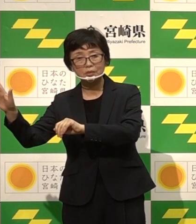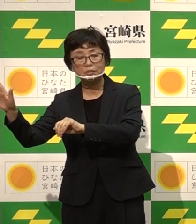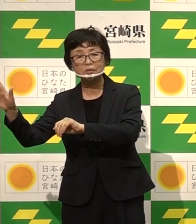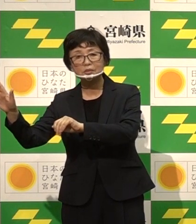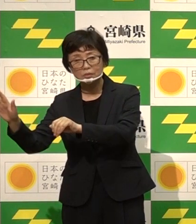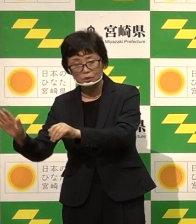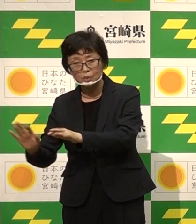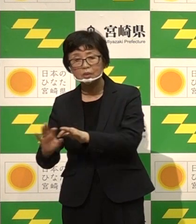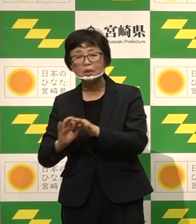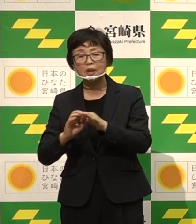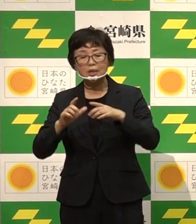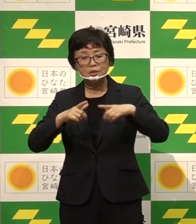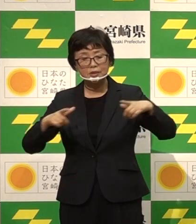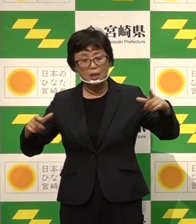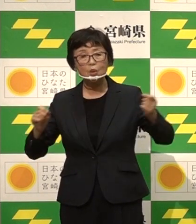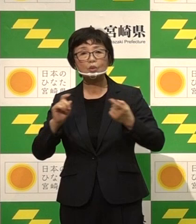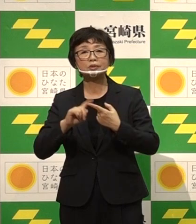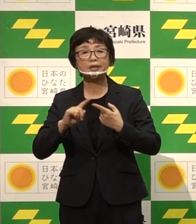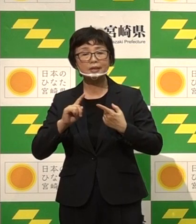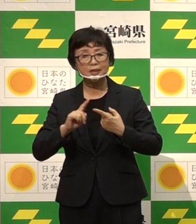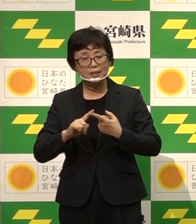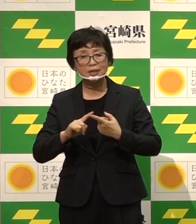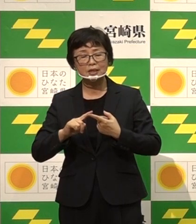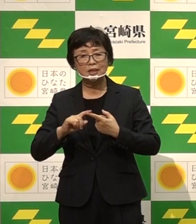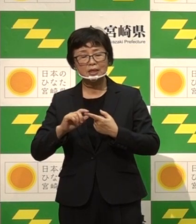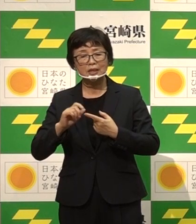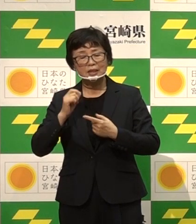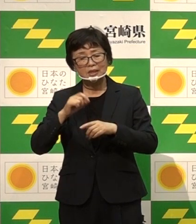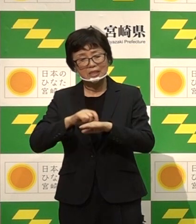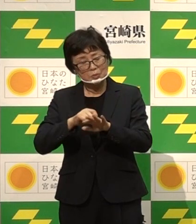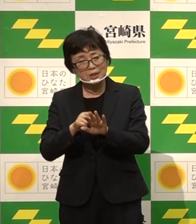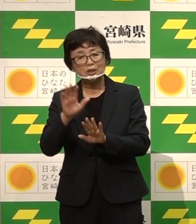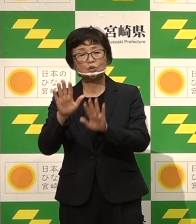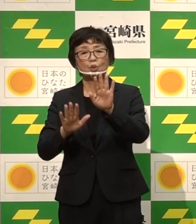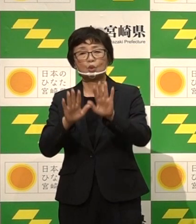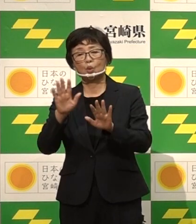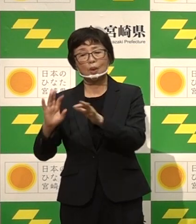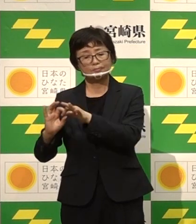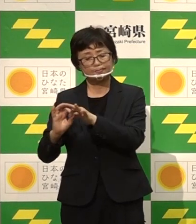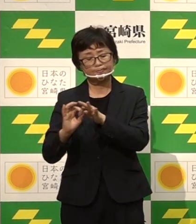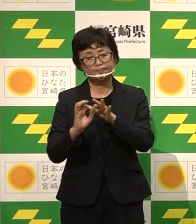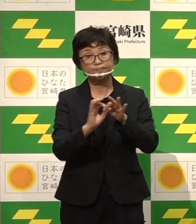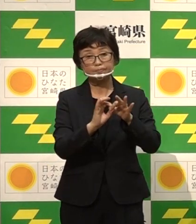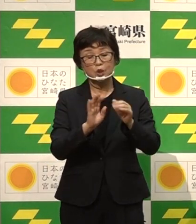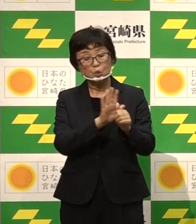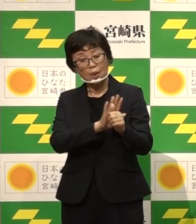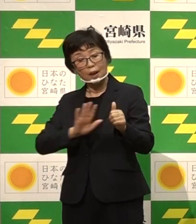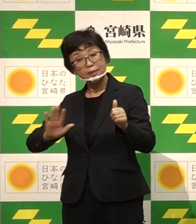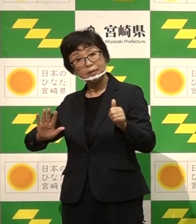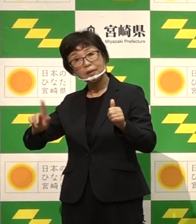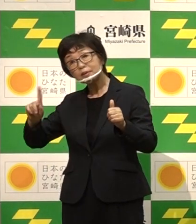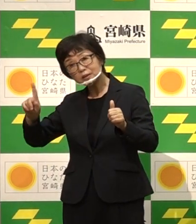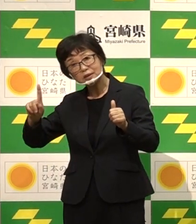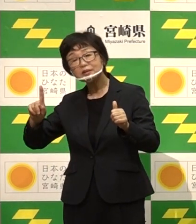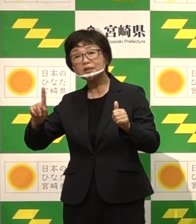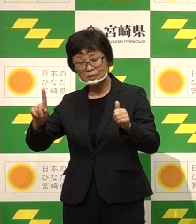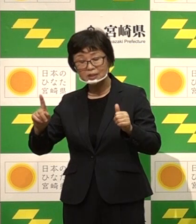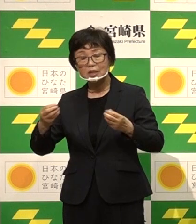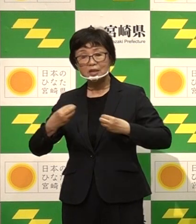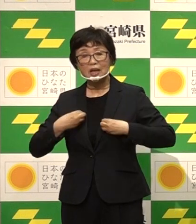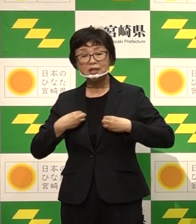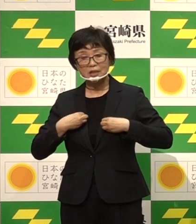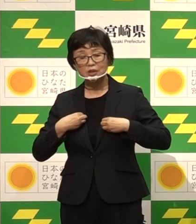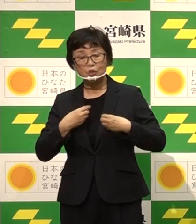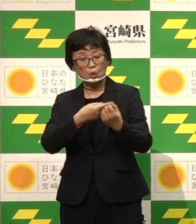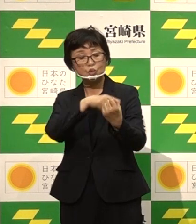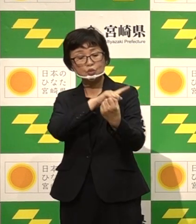ですね、全国的に大変厳しい状況がついております。その背景としましては、より感染力が強いと